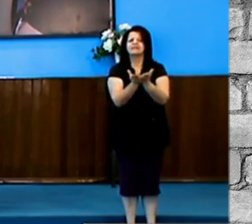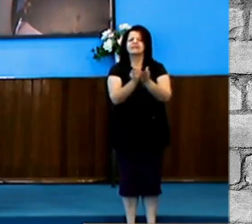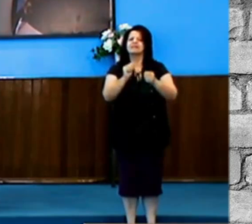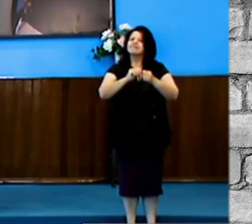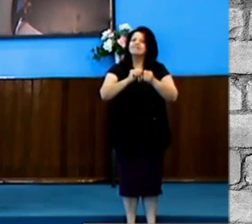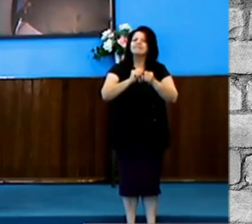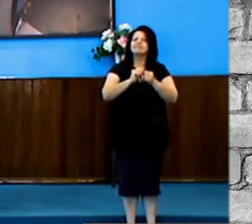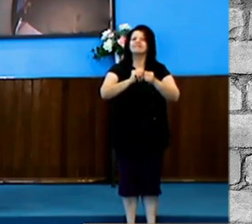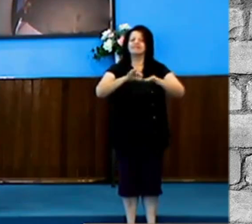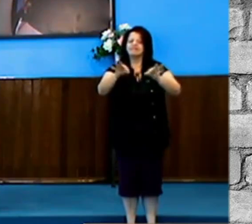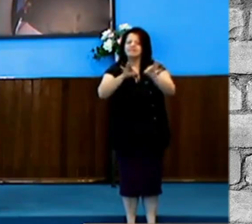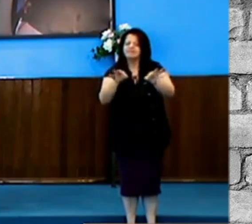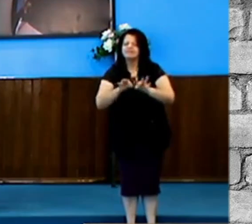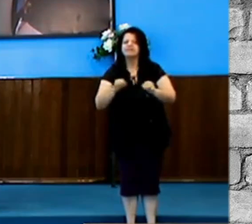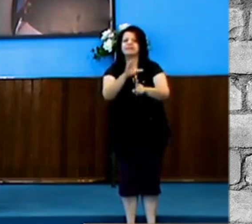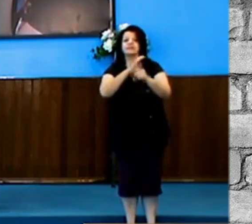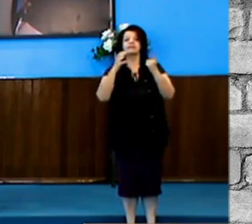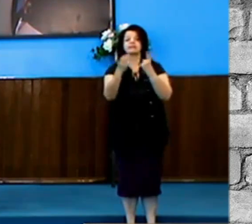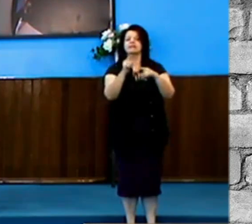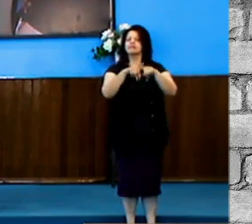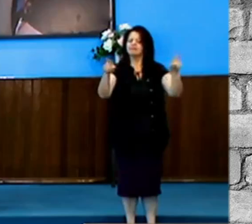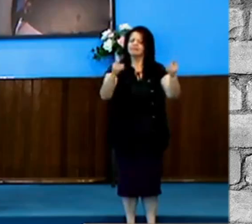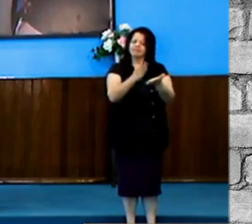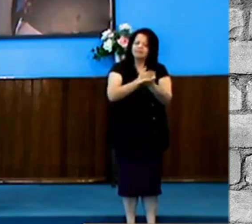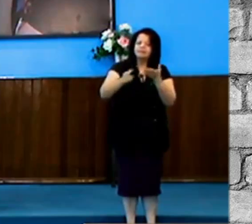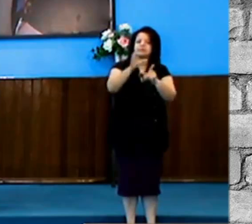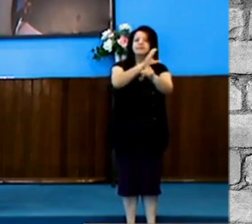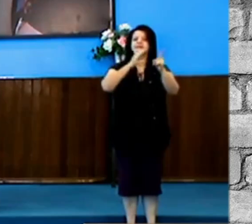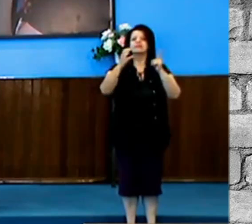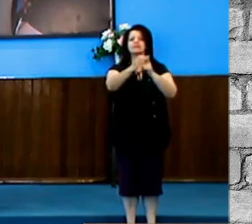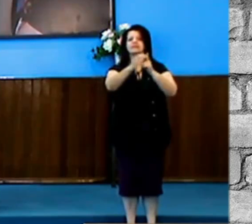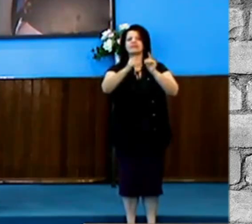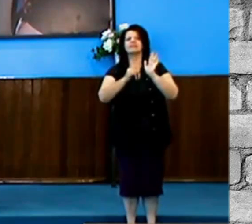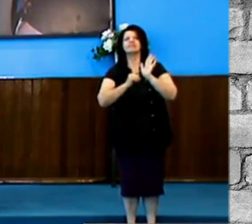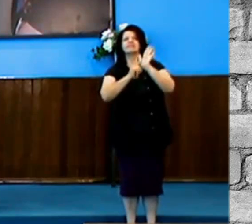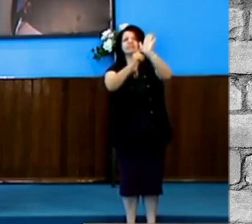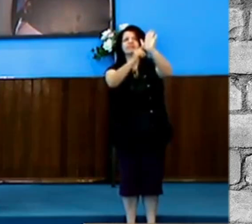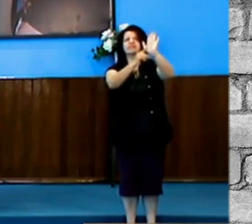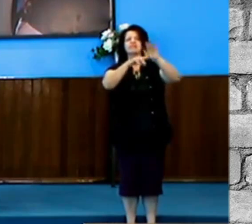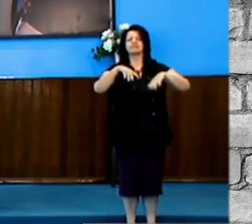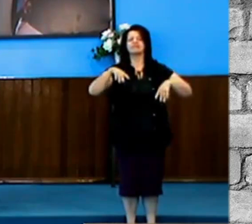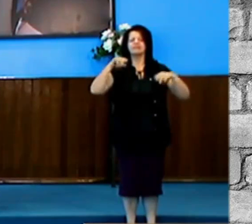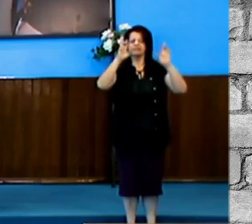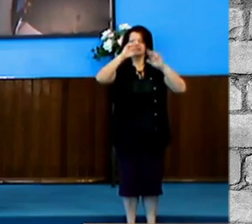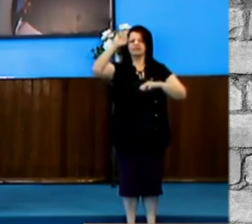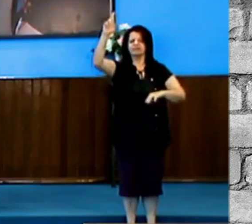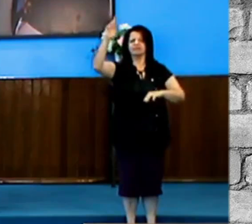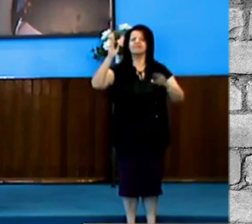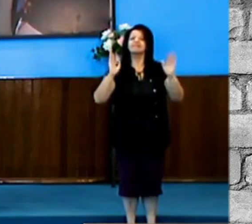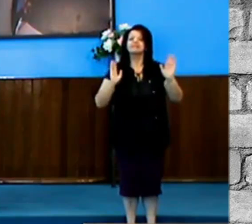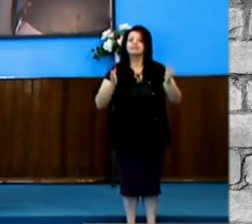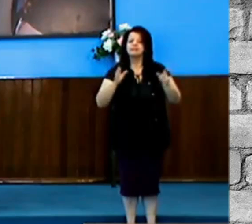assim, esse é um culto que está começando e será prestado ao Senhor. Nesse culto, nós precisamos